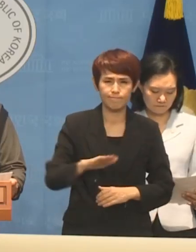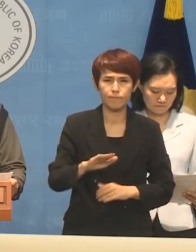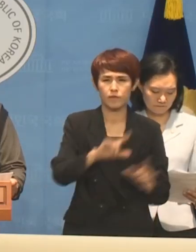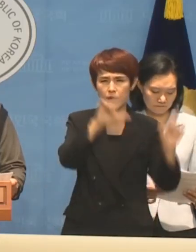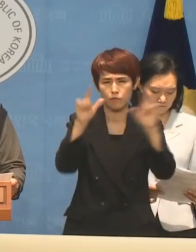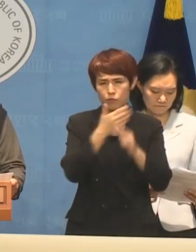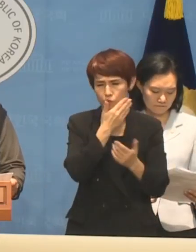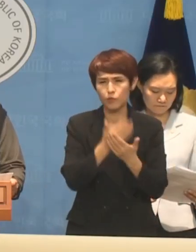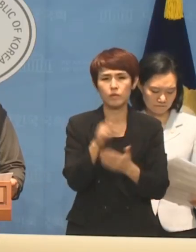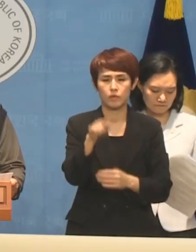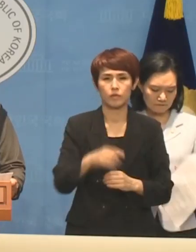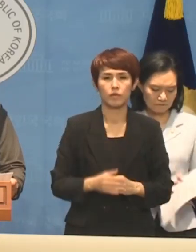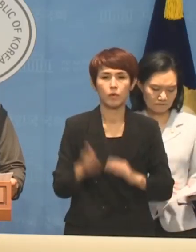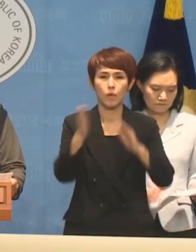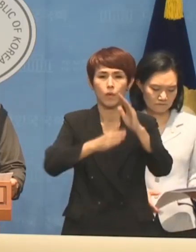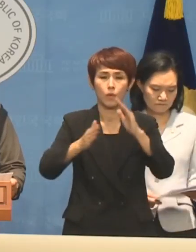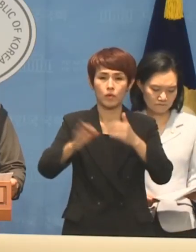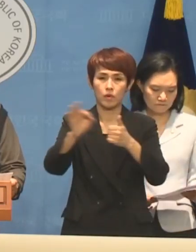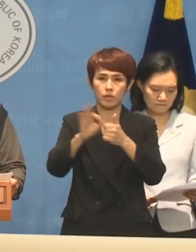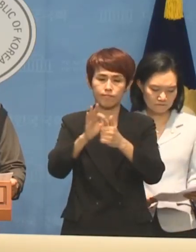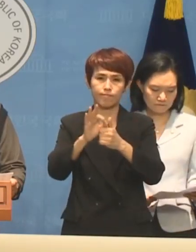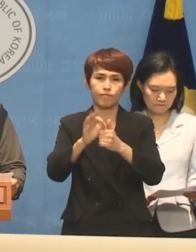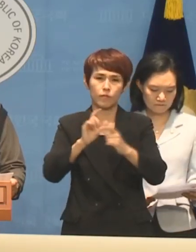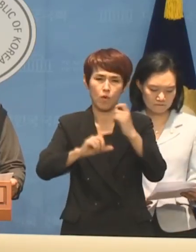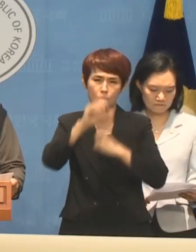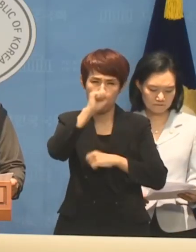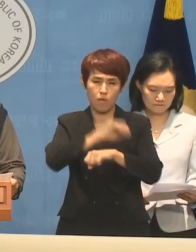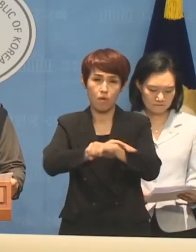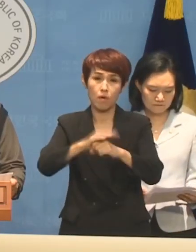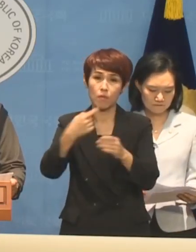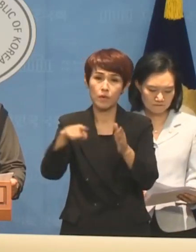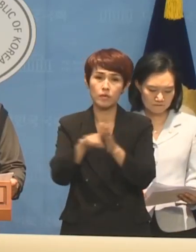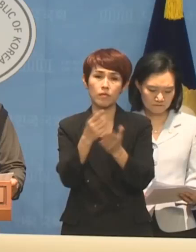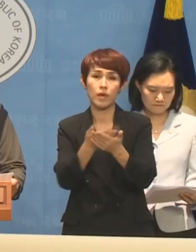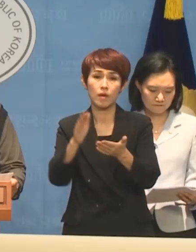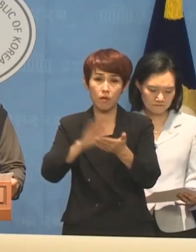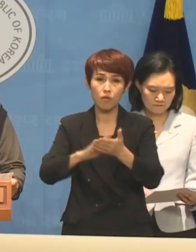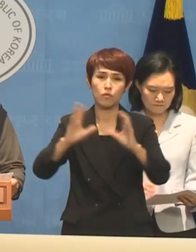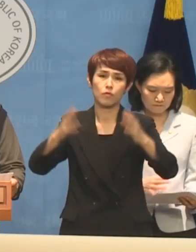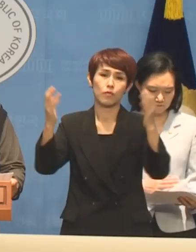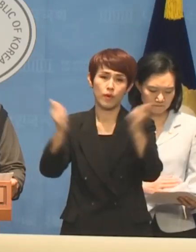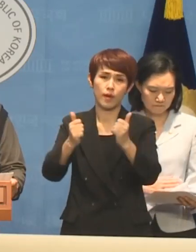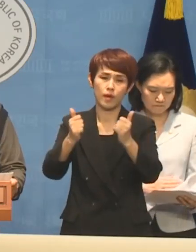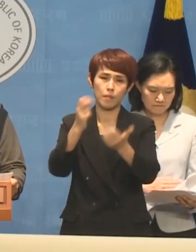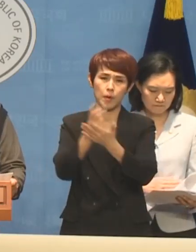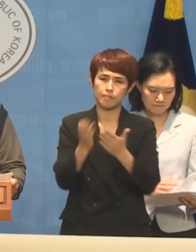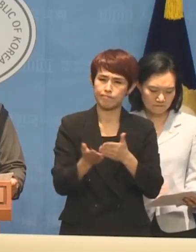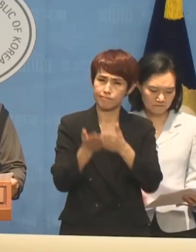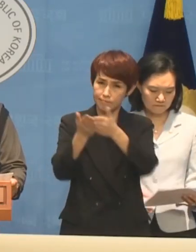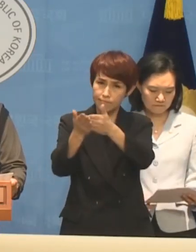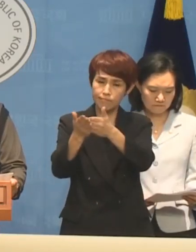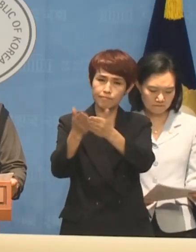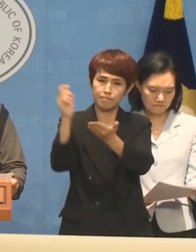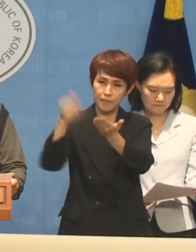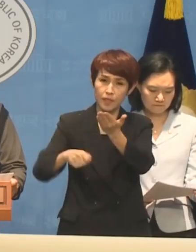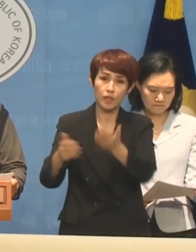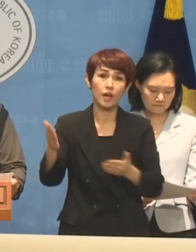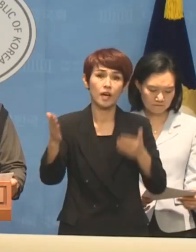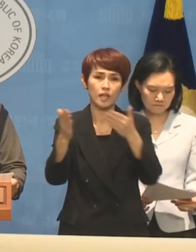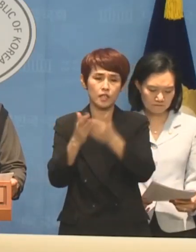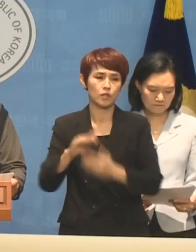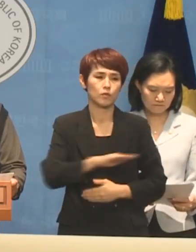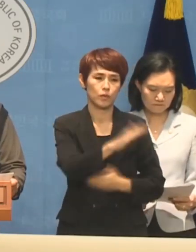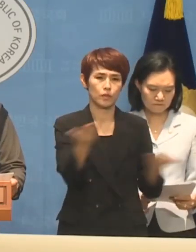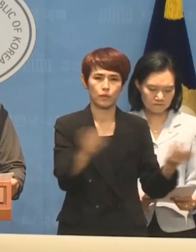보루입니다. 공적연금 강화를 위한 개혁이 국회 입법으로 완수되는 그날까지